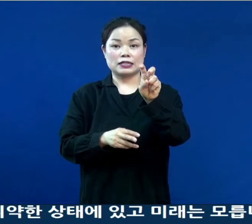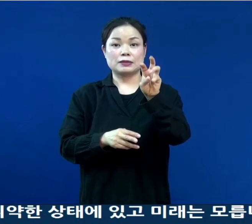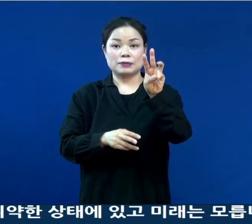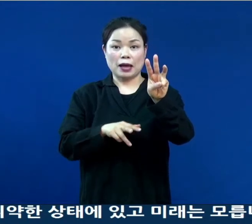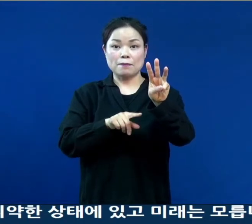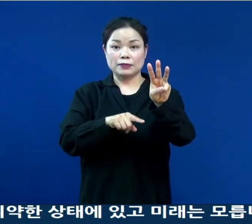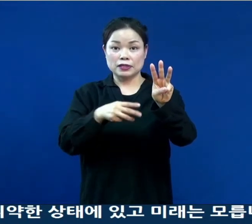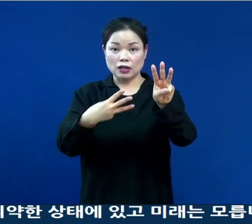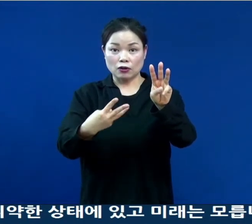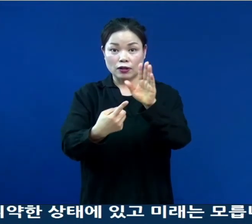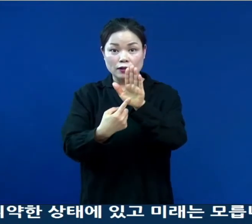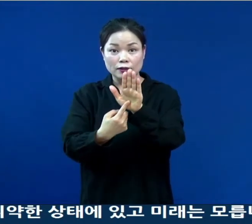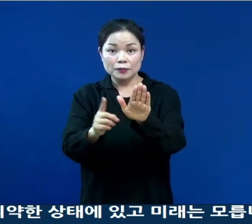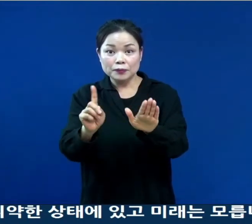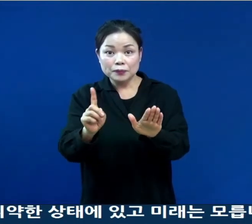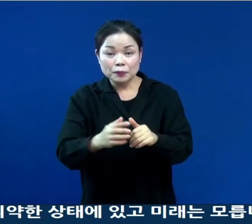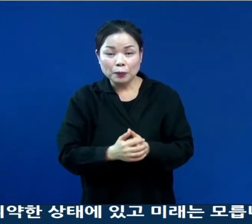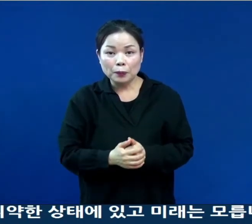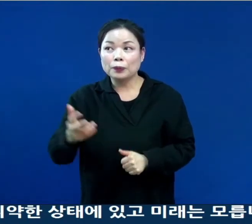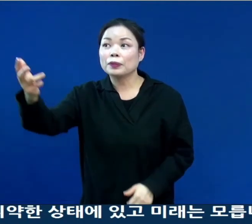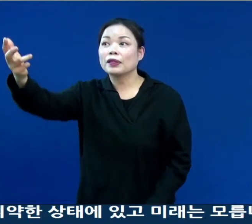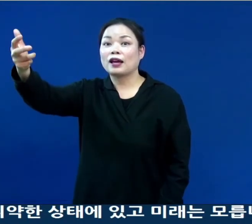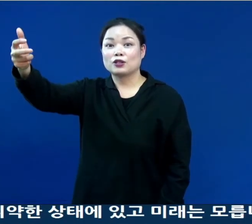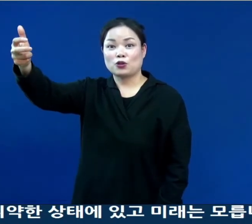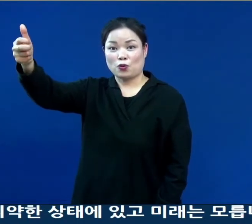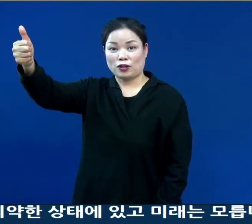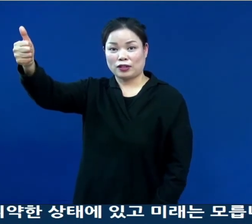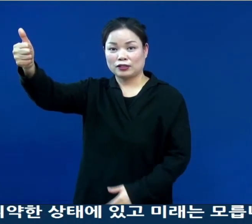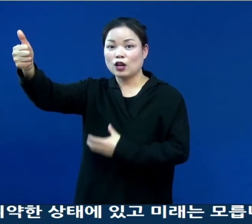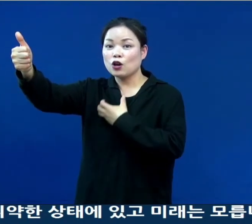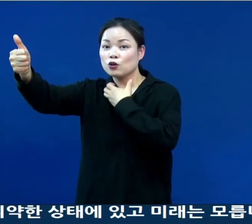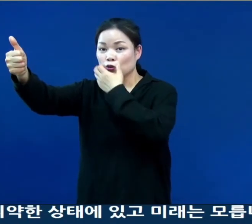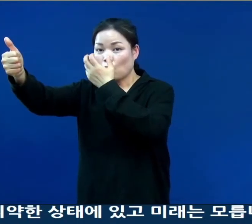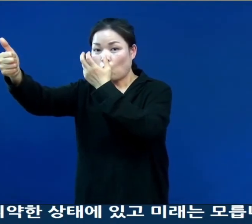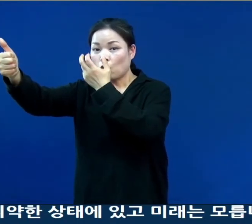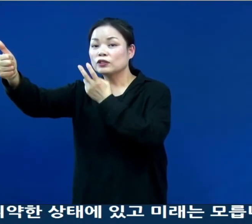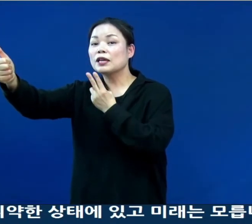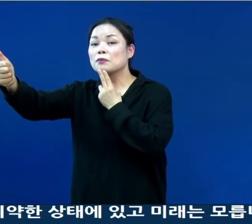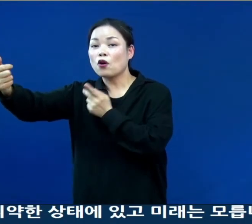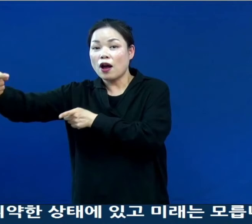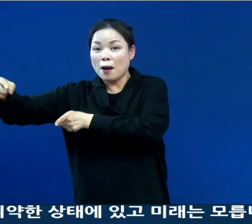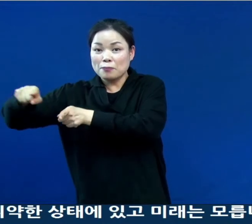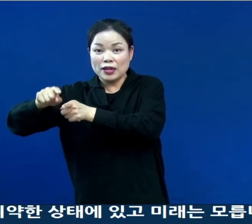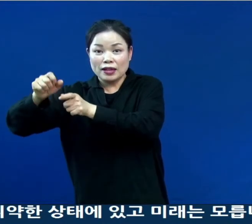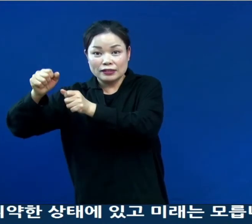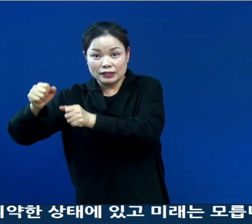23절에 뭐라고 등장합니까? 여호와께서 요셉과 함께 하심으로.